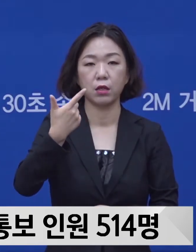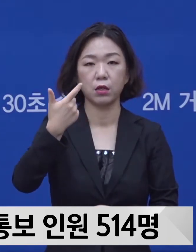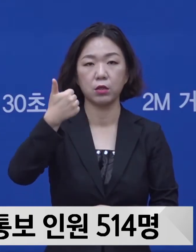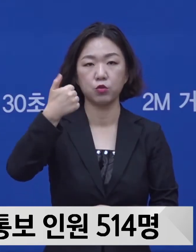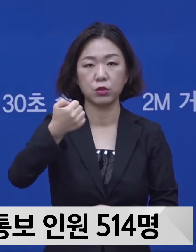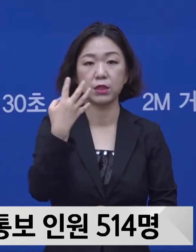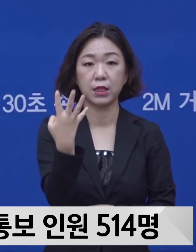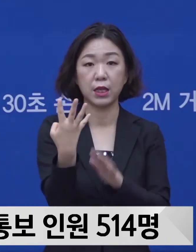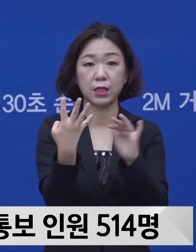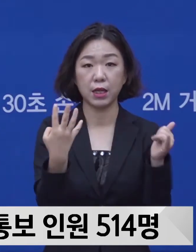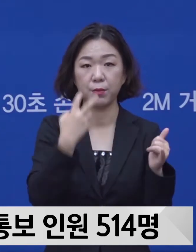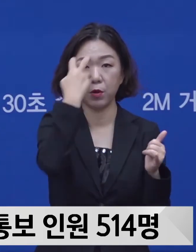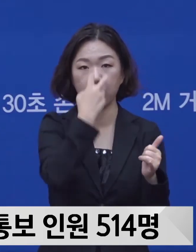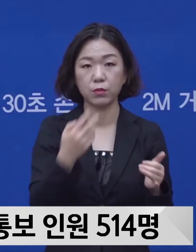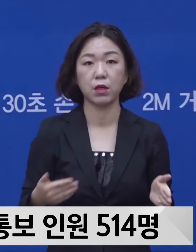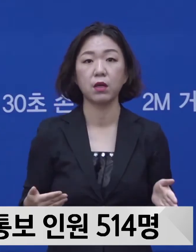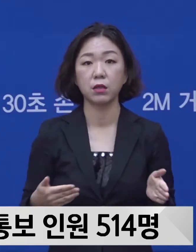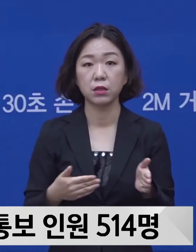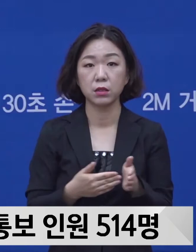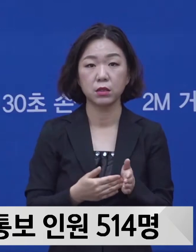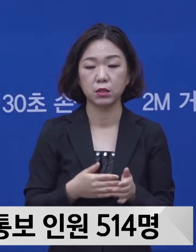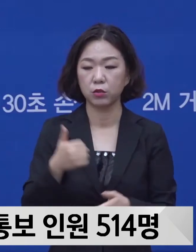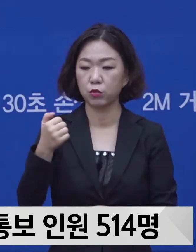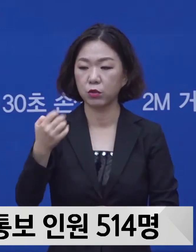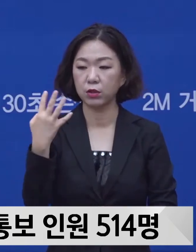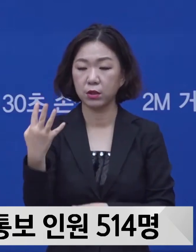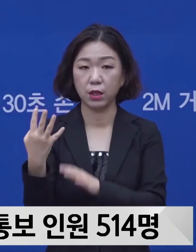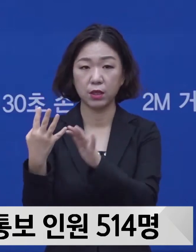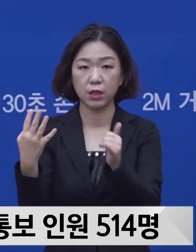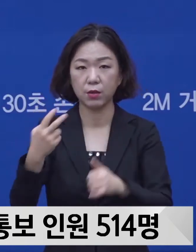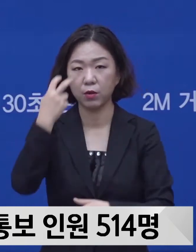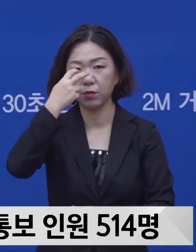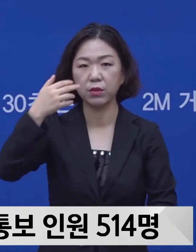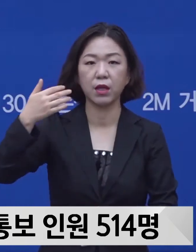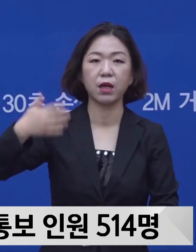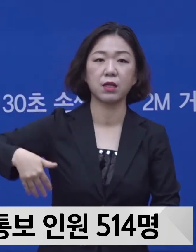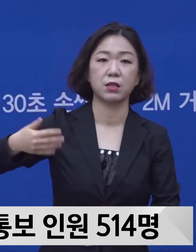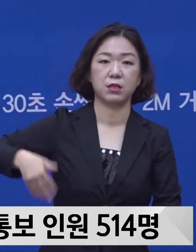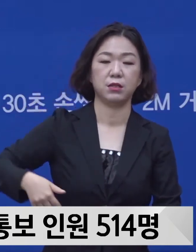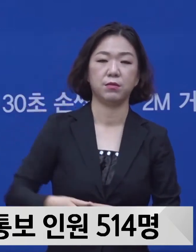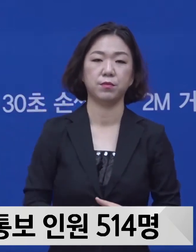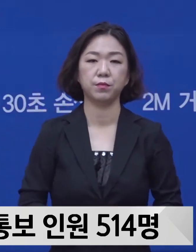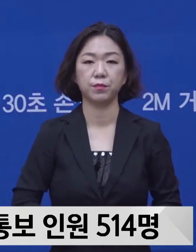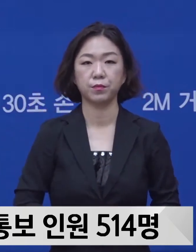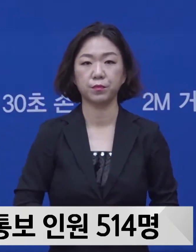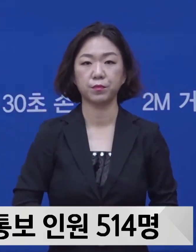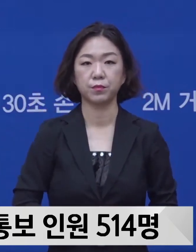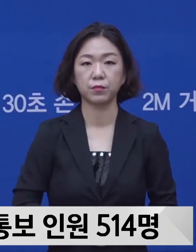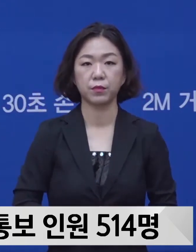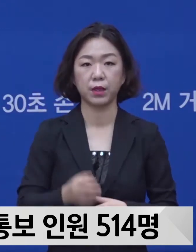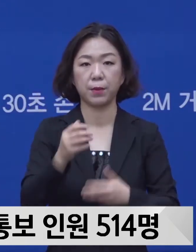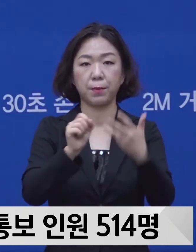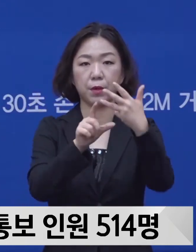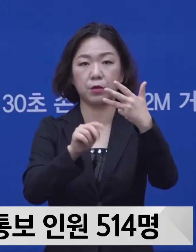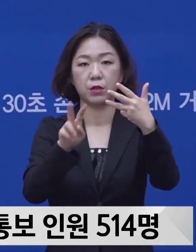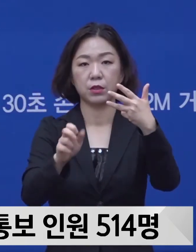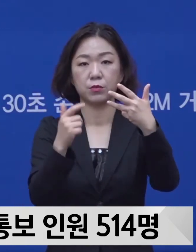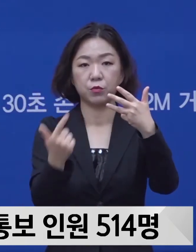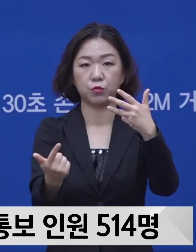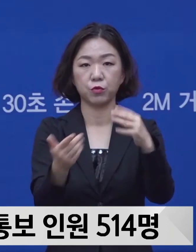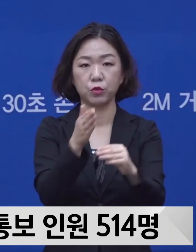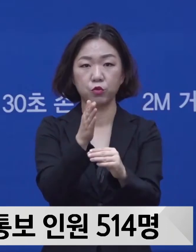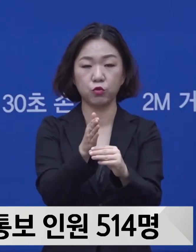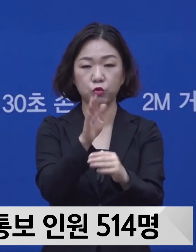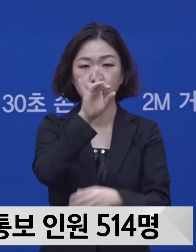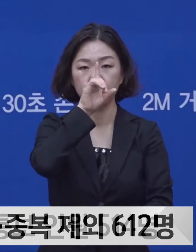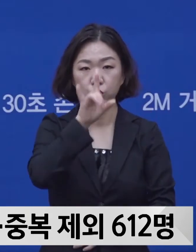554명은 검사 완료하였고 54명은 검사 미실 시로 파악되었습니다. 8월 26일